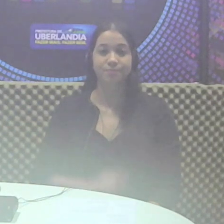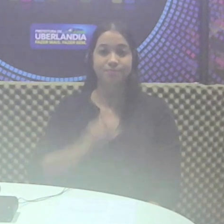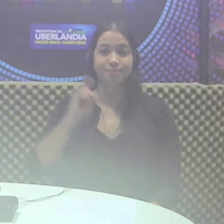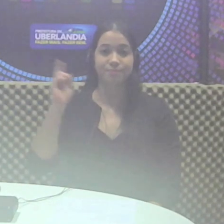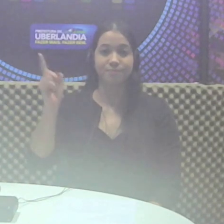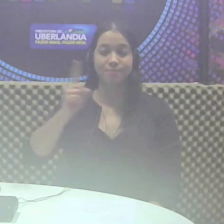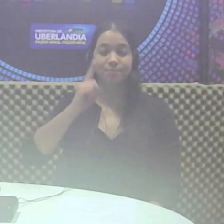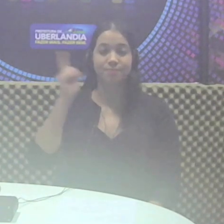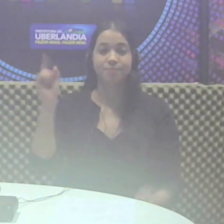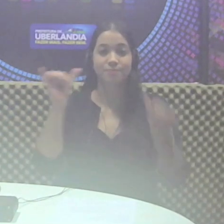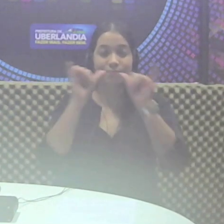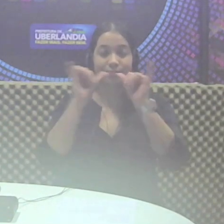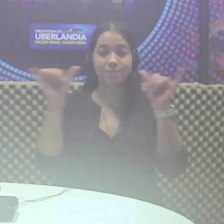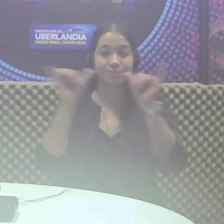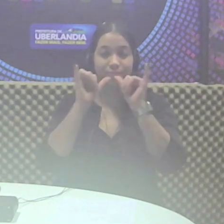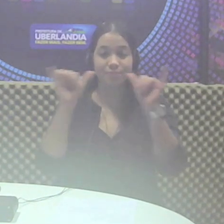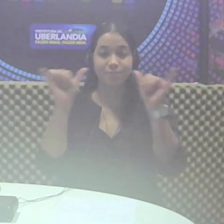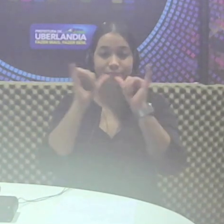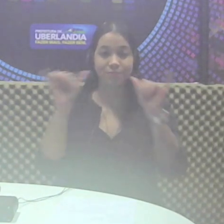Giro de